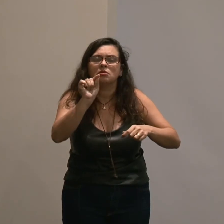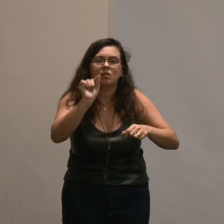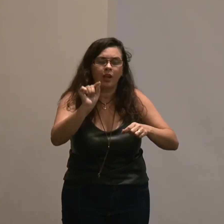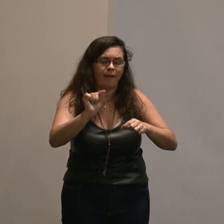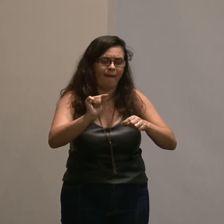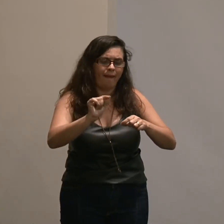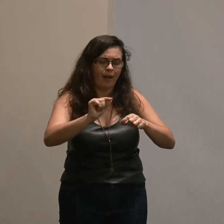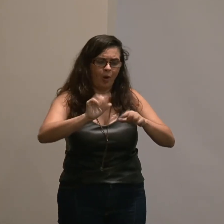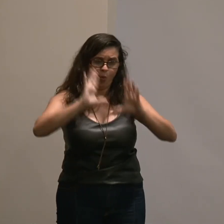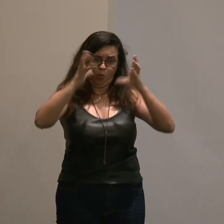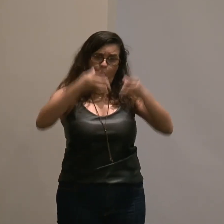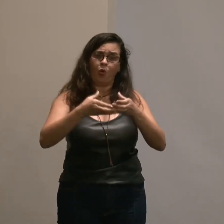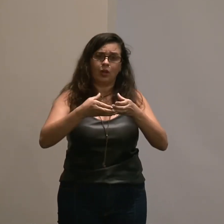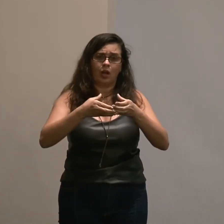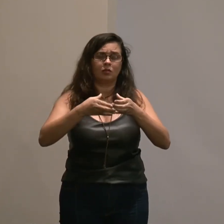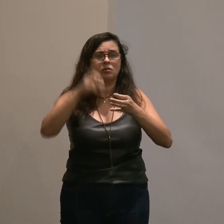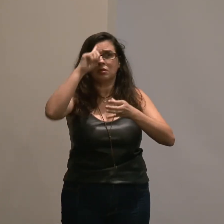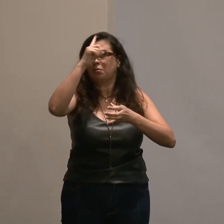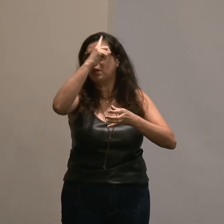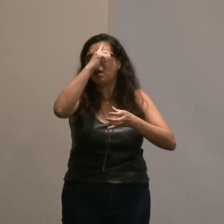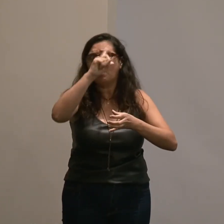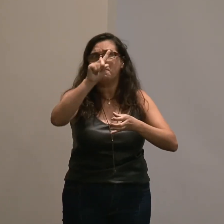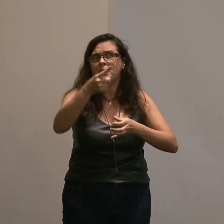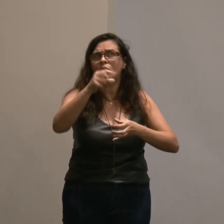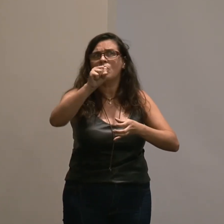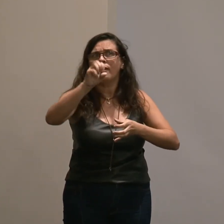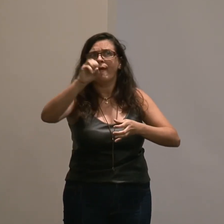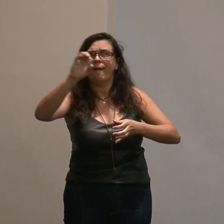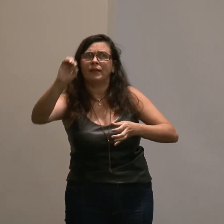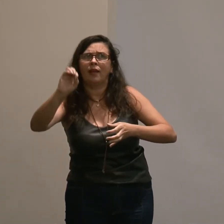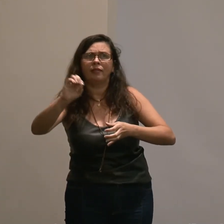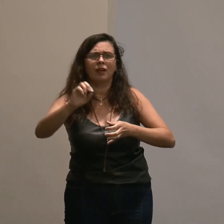o que nós precisamos conhecer é que